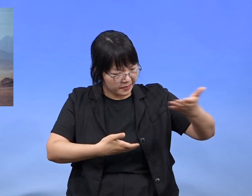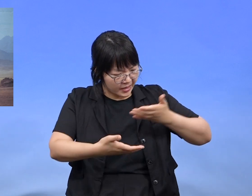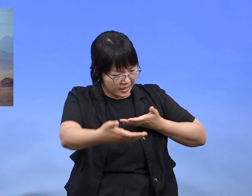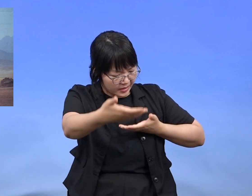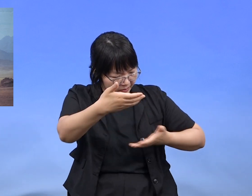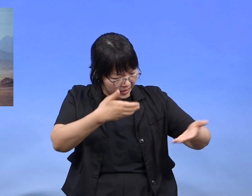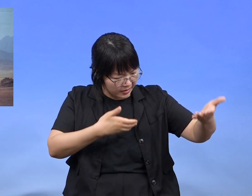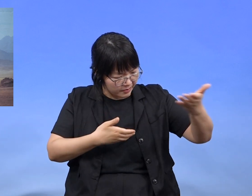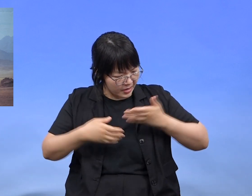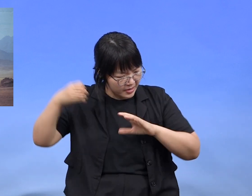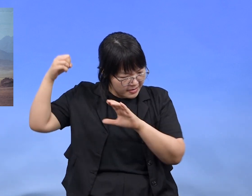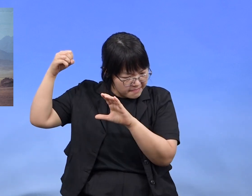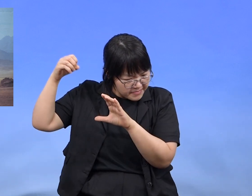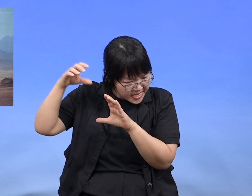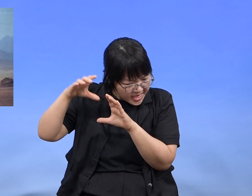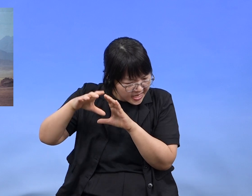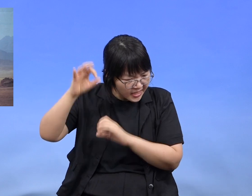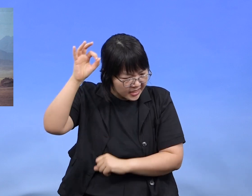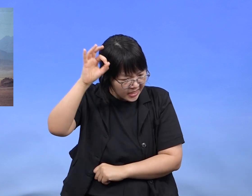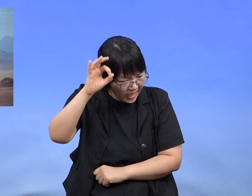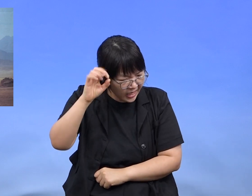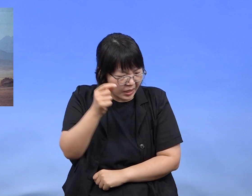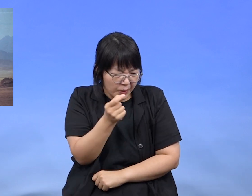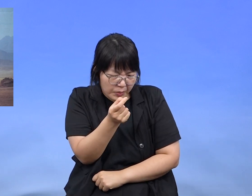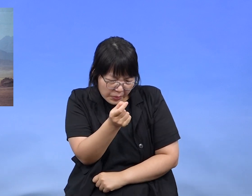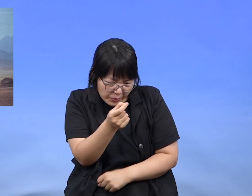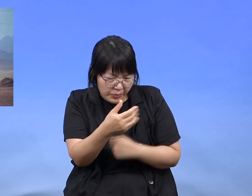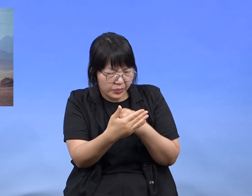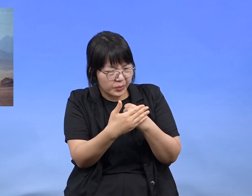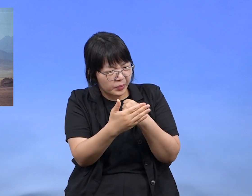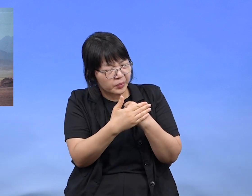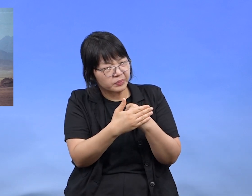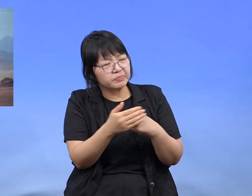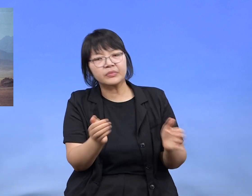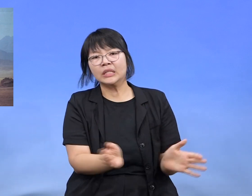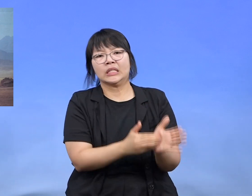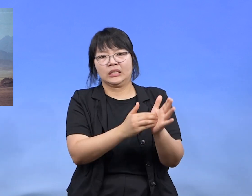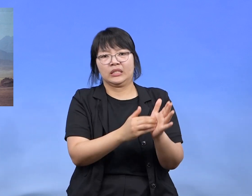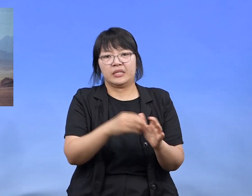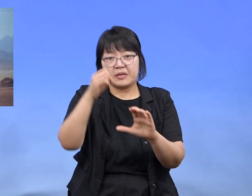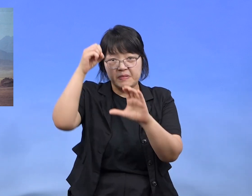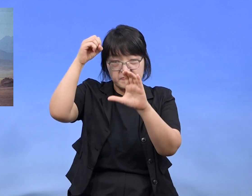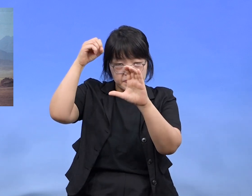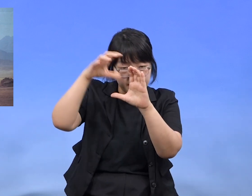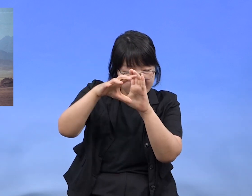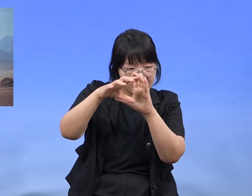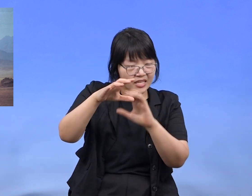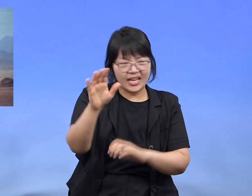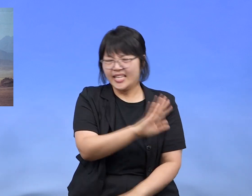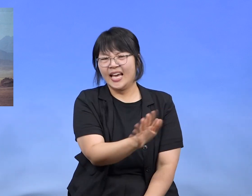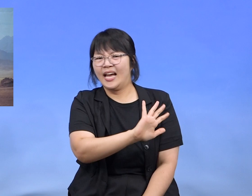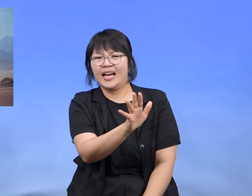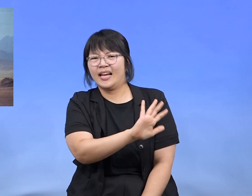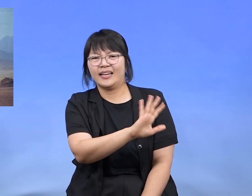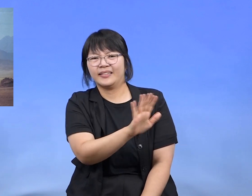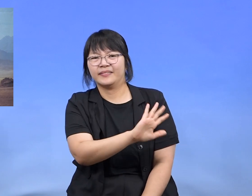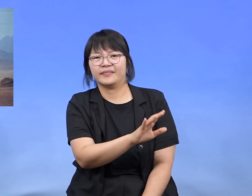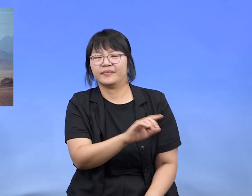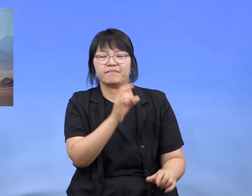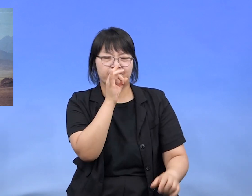찾아가는 일에 작은 도움은 될지언정 절대로 빛의 근원 그 자체는 될 수가 없었던